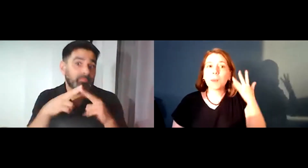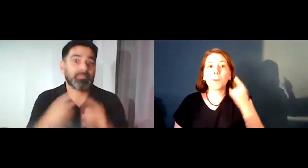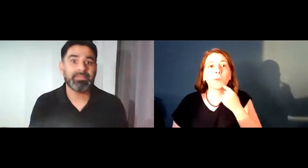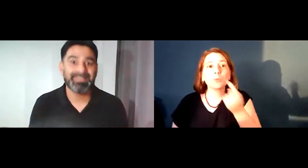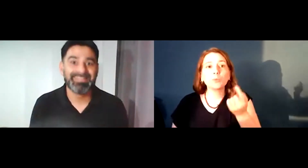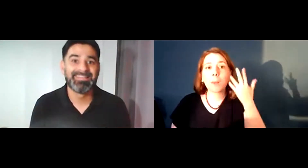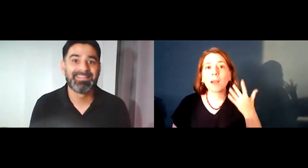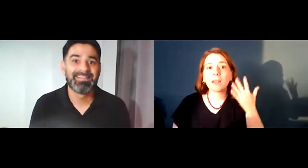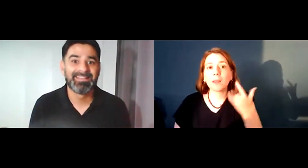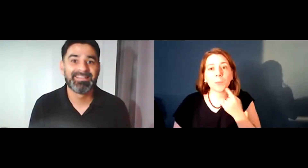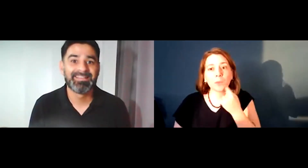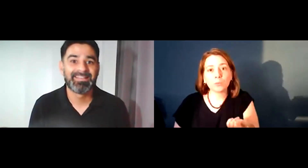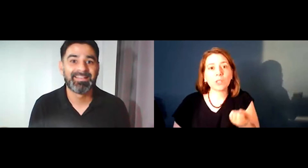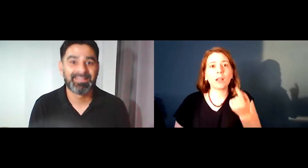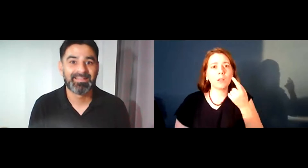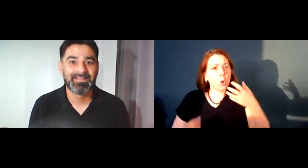¿El WhatsApp va a quedar, va a continuar o no?